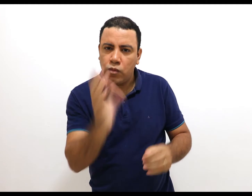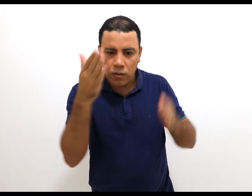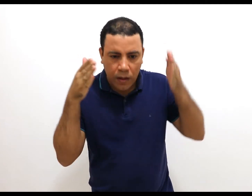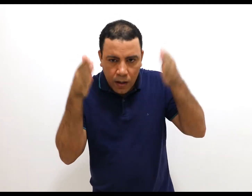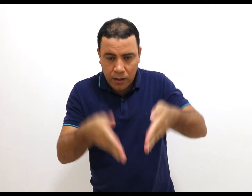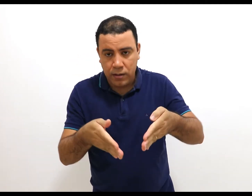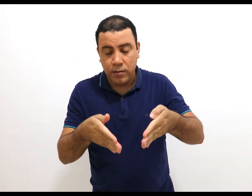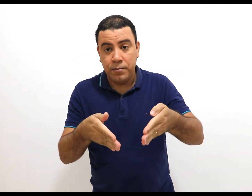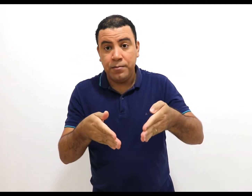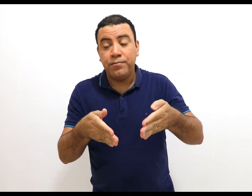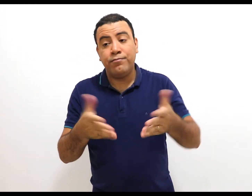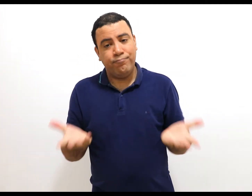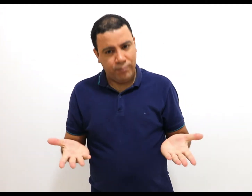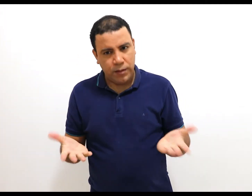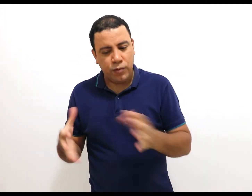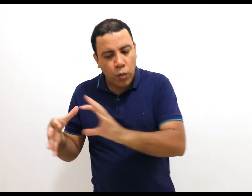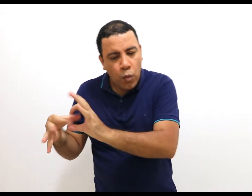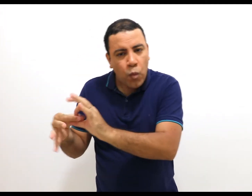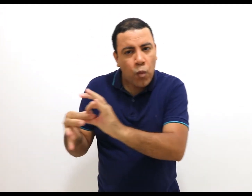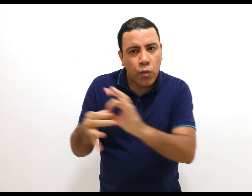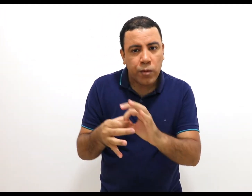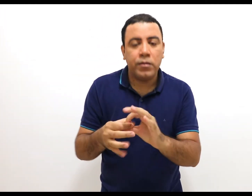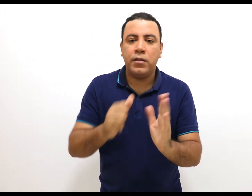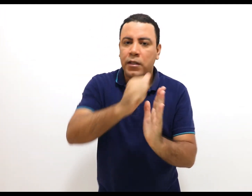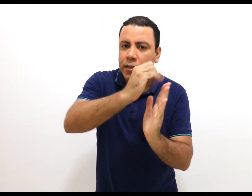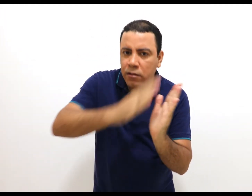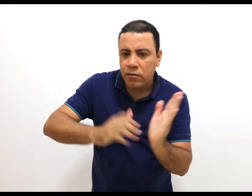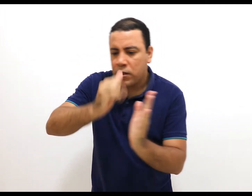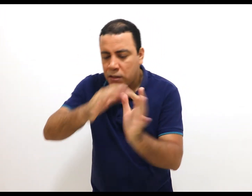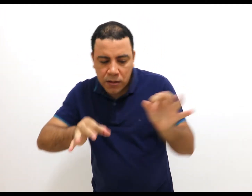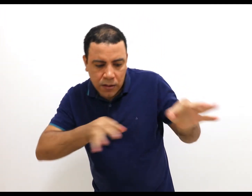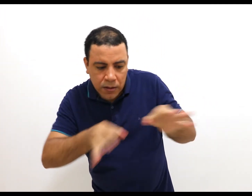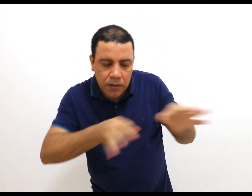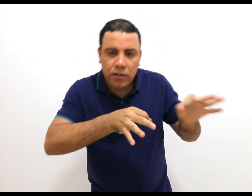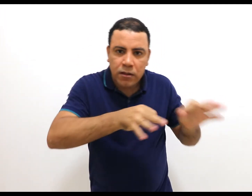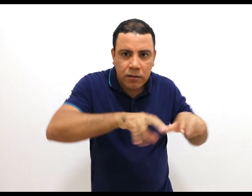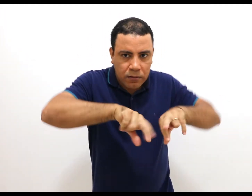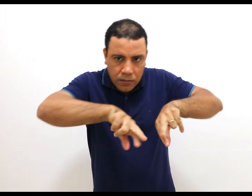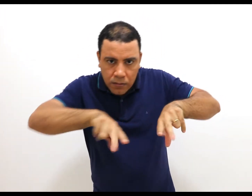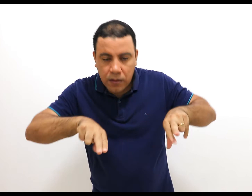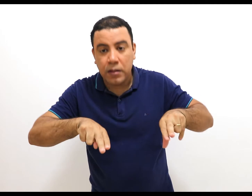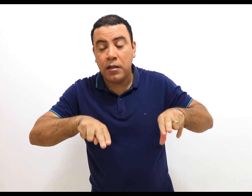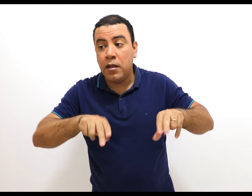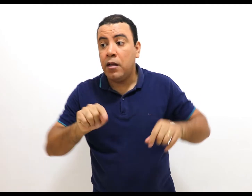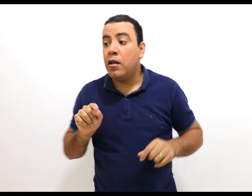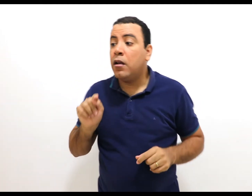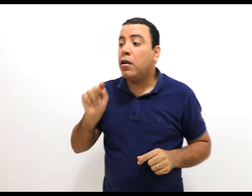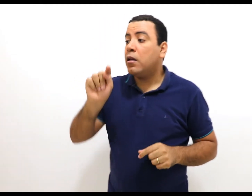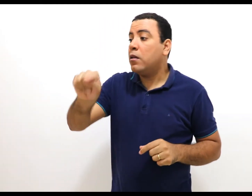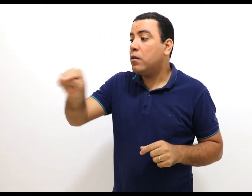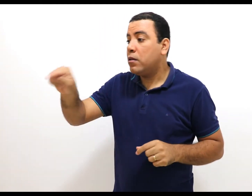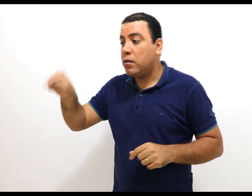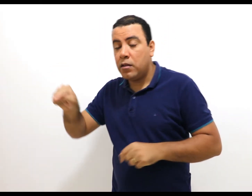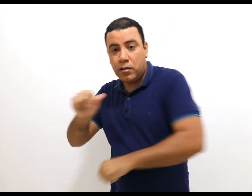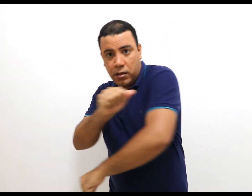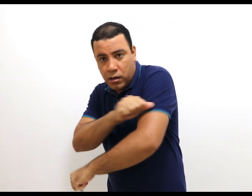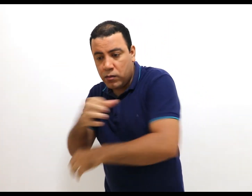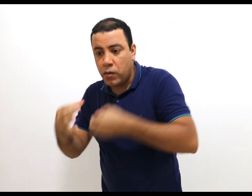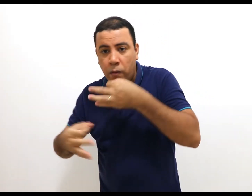caso, contextualizando a criação de atividades e revelando as opiniões de alguns